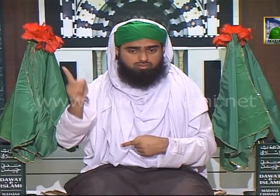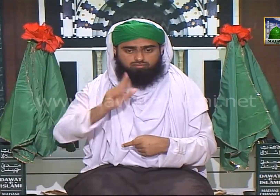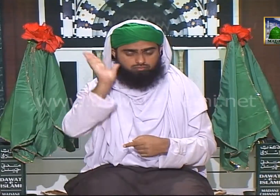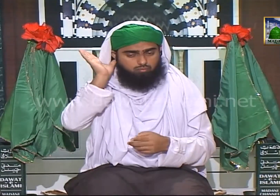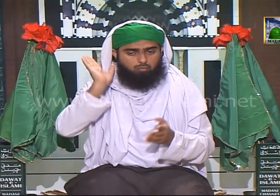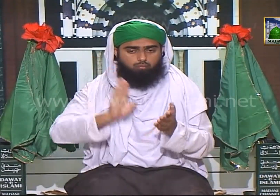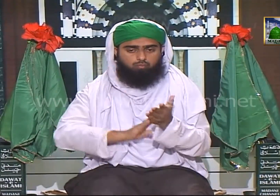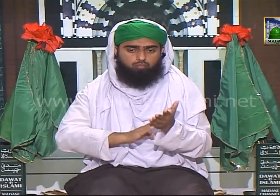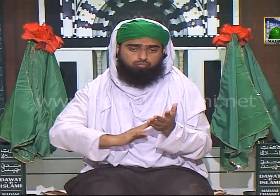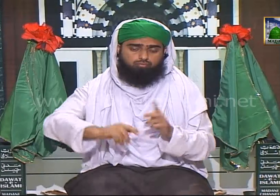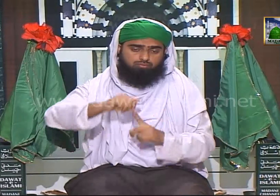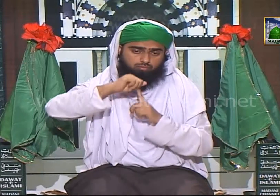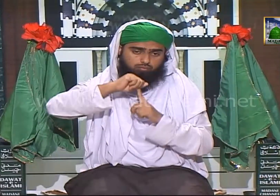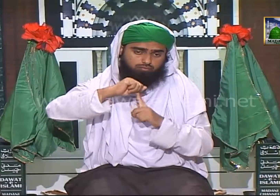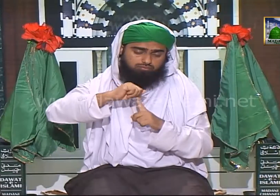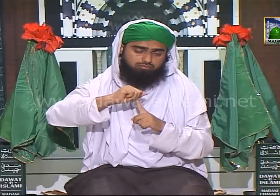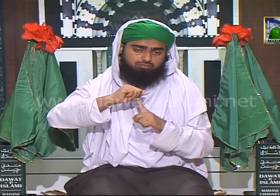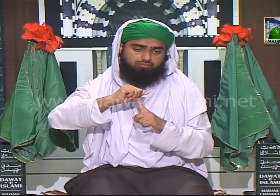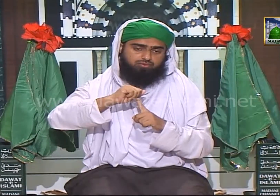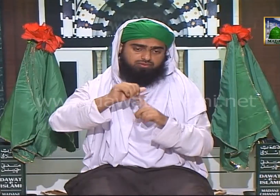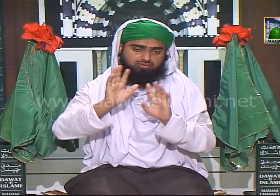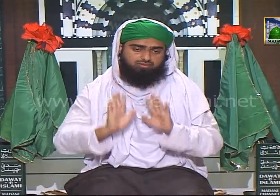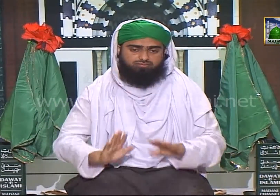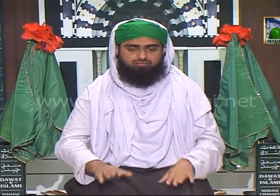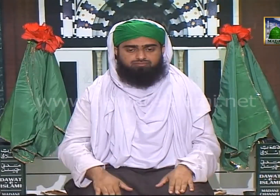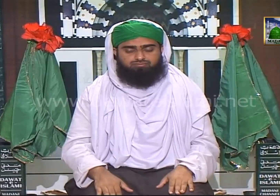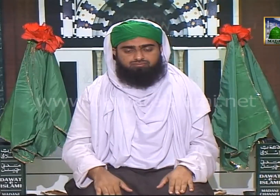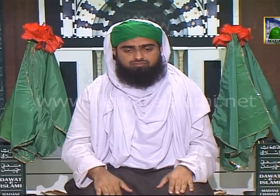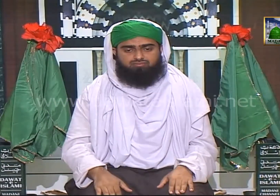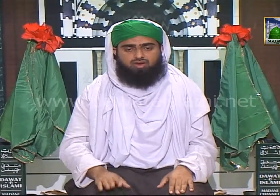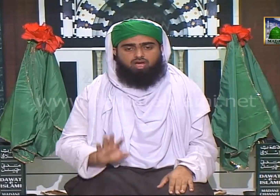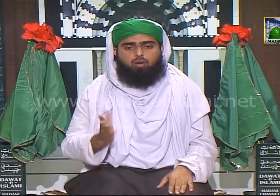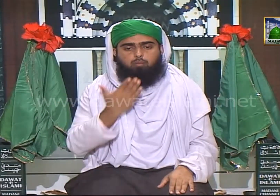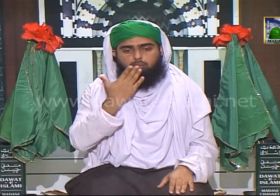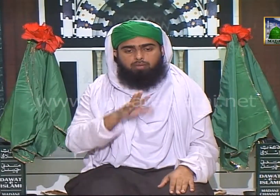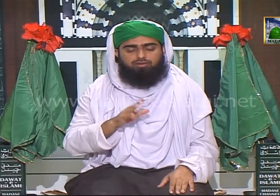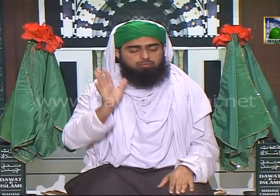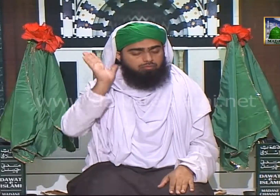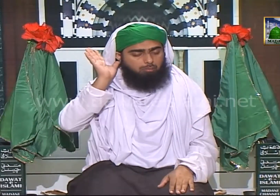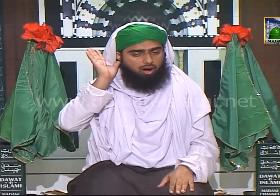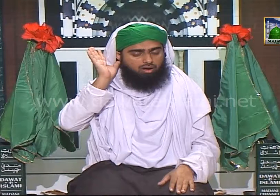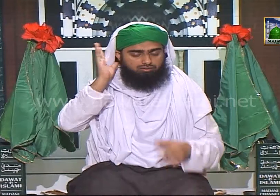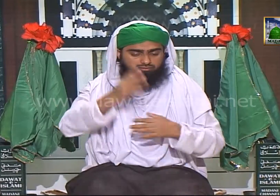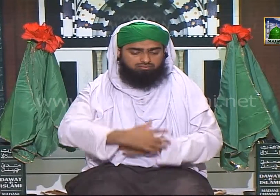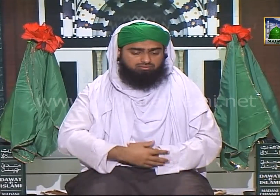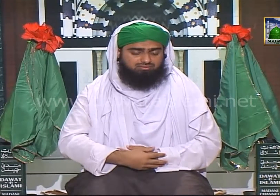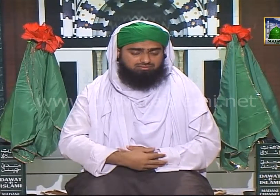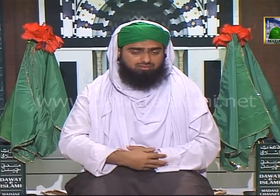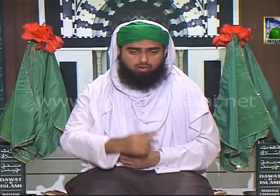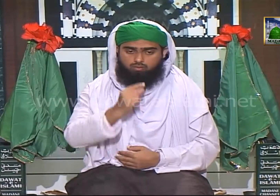کرنا ہر مسلمان مرد و عورت پر فرض. اب جس پر نماز فرض ہوئی تو اس کے لیے یہ بھی فرض ہوا کہ نماز کیسے درست